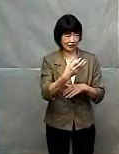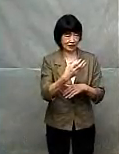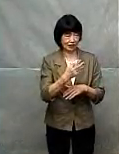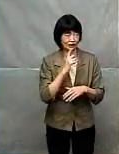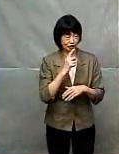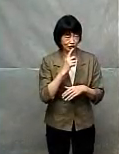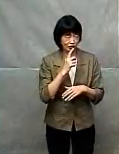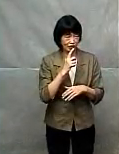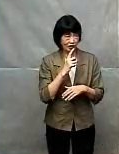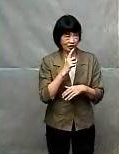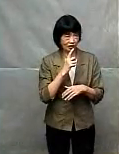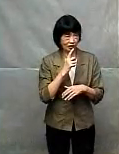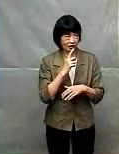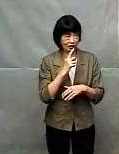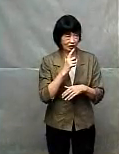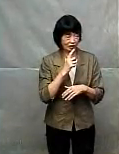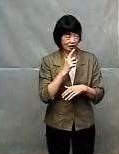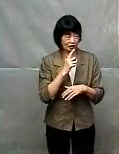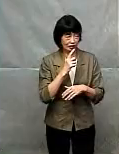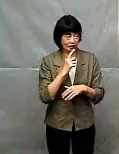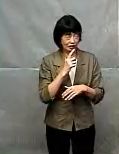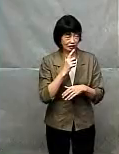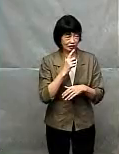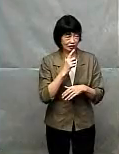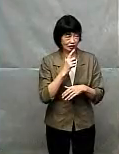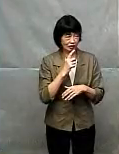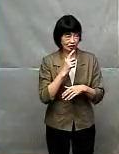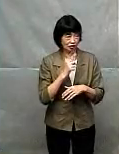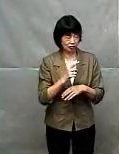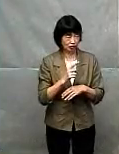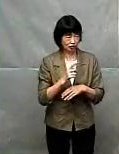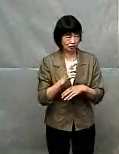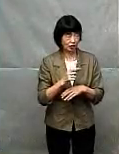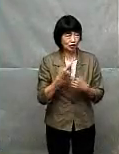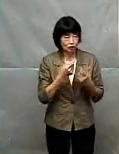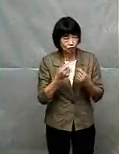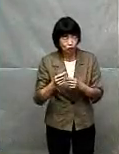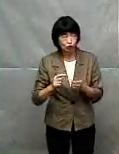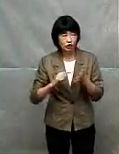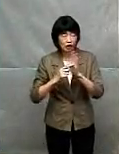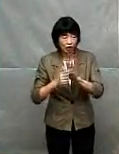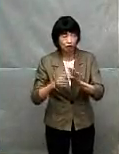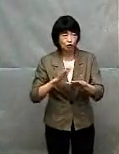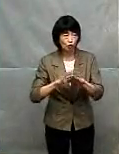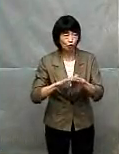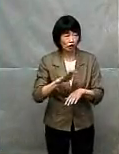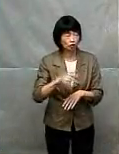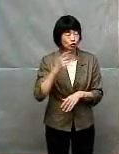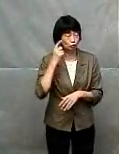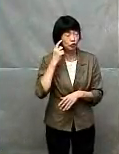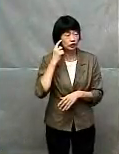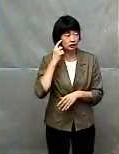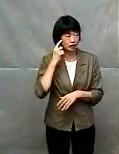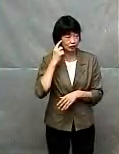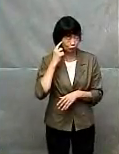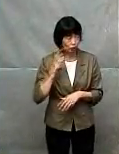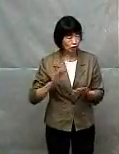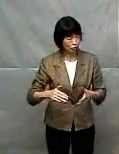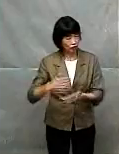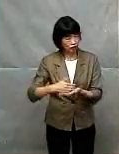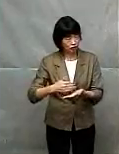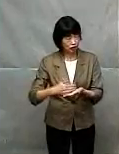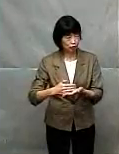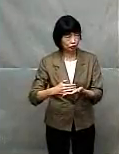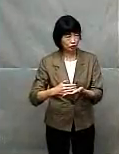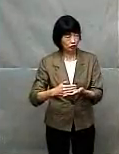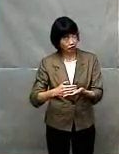という方法もあったと思うんですけど、やはり少し、ご説明が、本音の部分とは違うんじゃないかなという気がするんですけど、